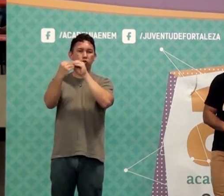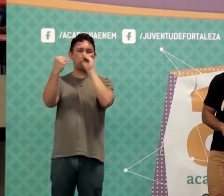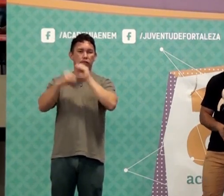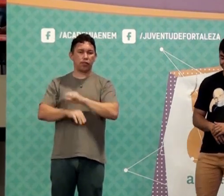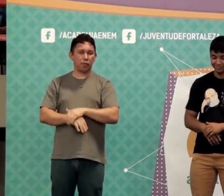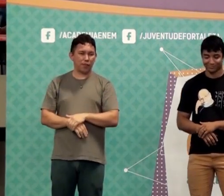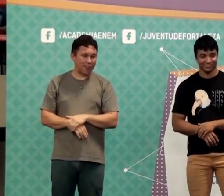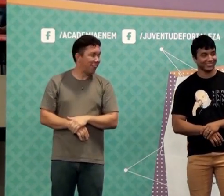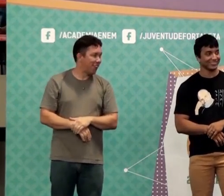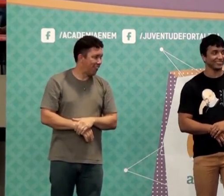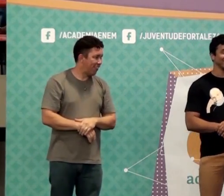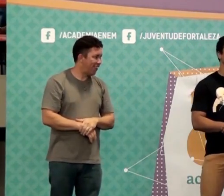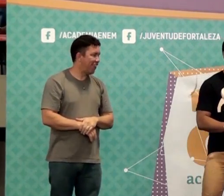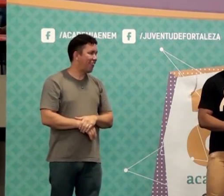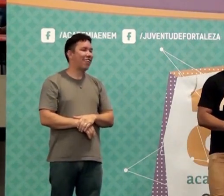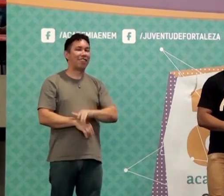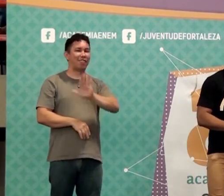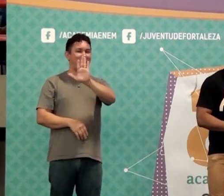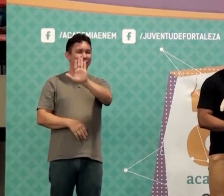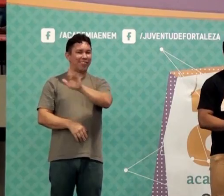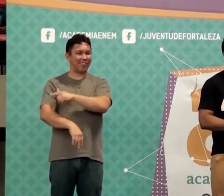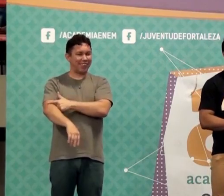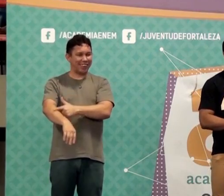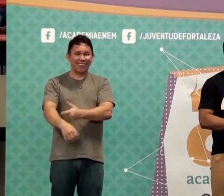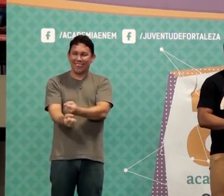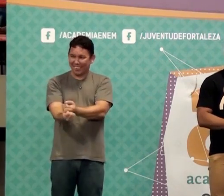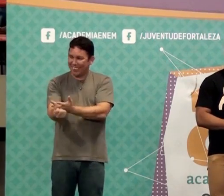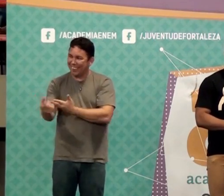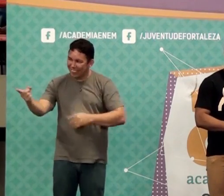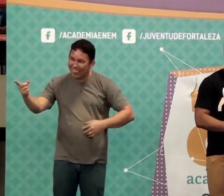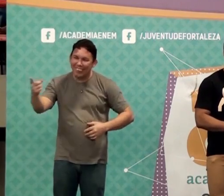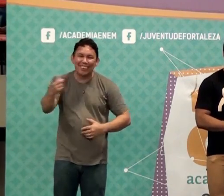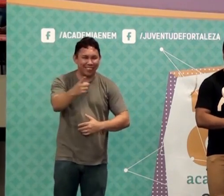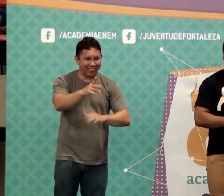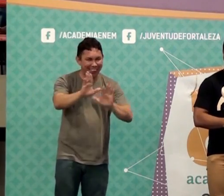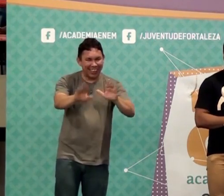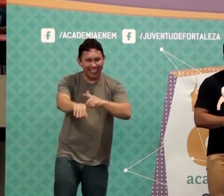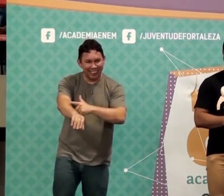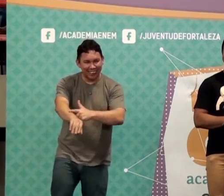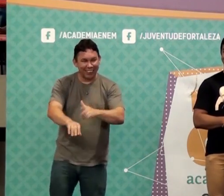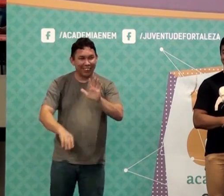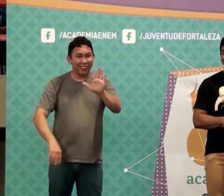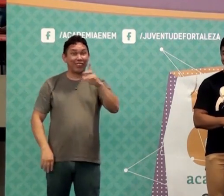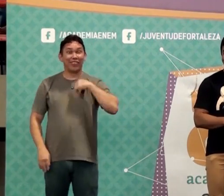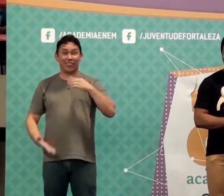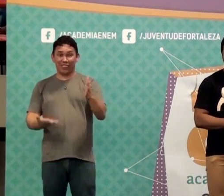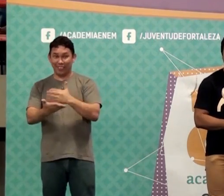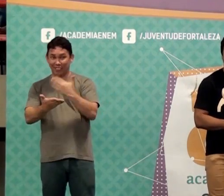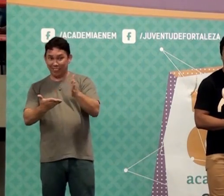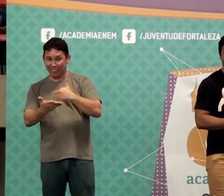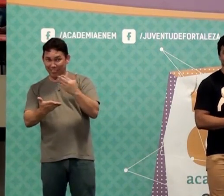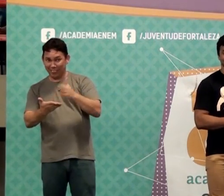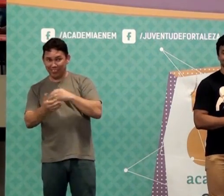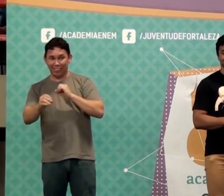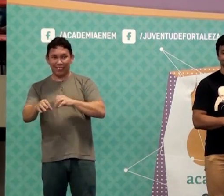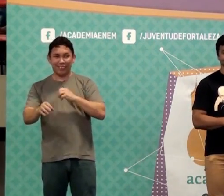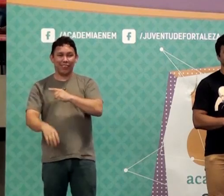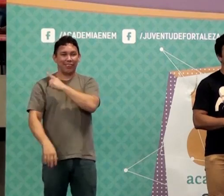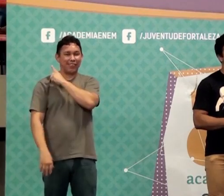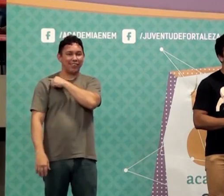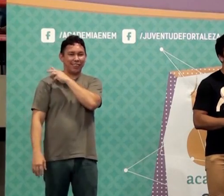frente. Quando eu achar que ele está preparado, você toca no vassalo, o vassalo se levanta, tá certo? Eu digo